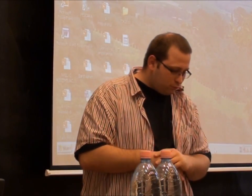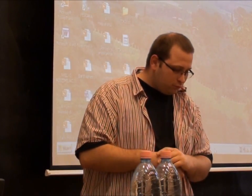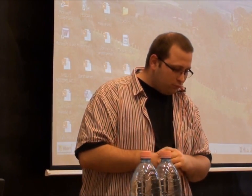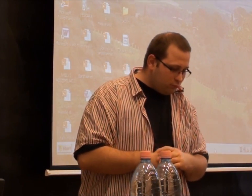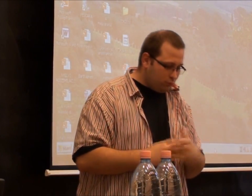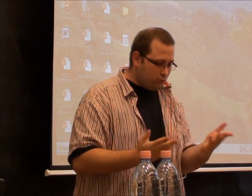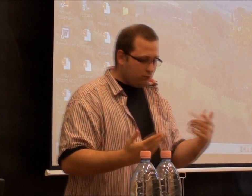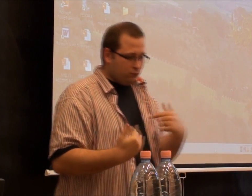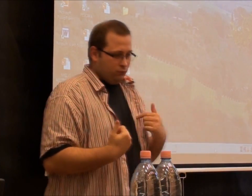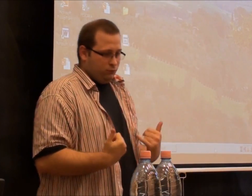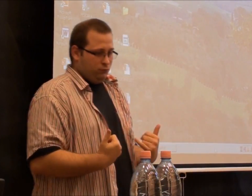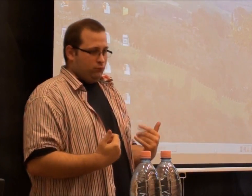ez egy ilyen helyzet.